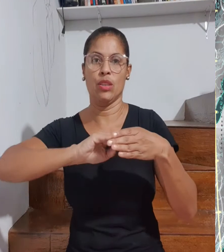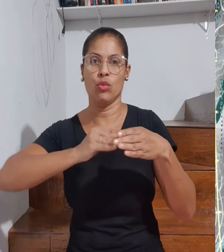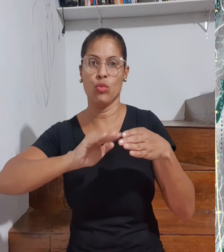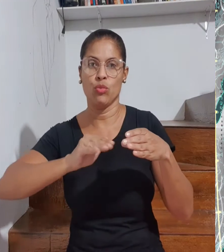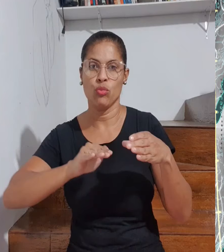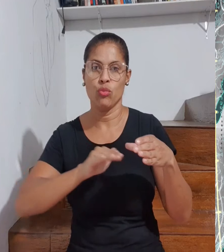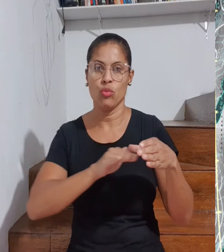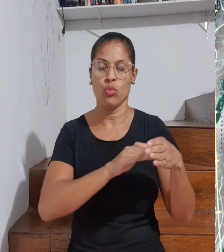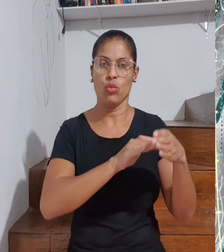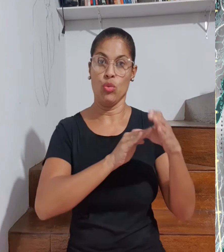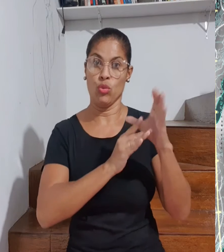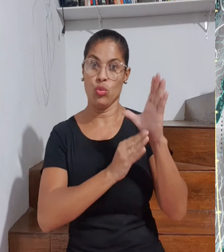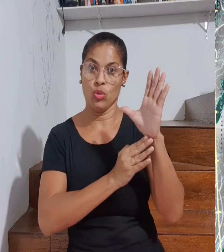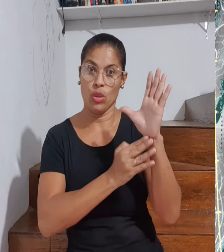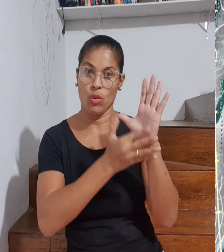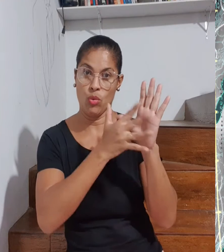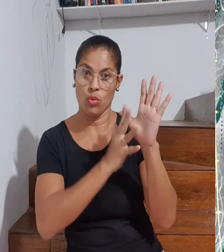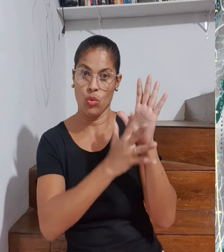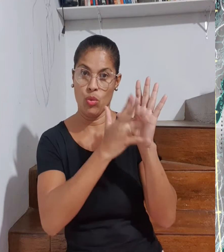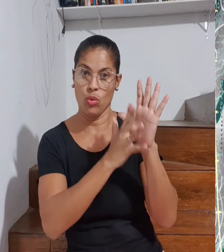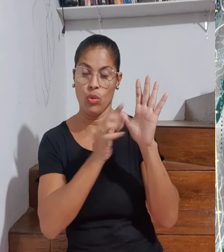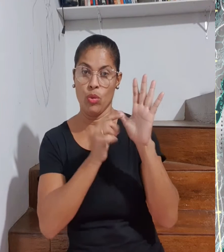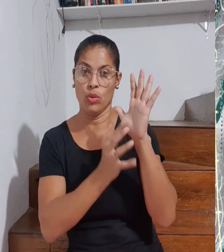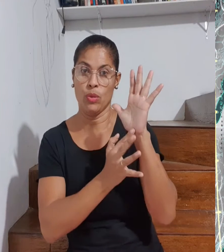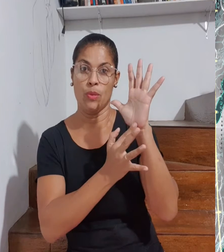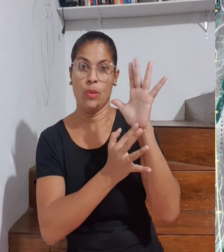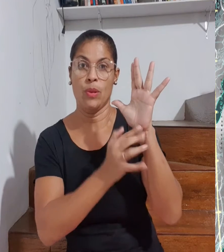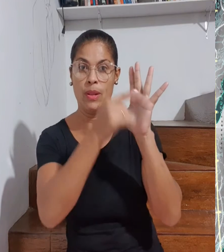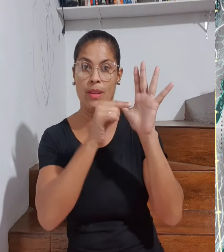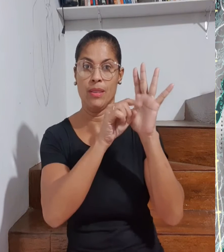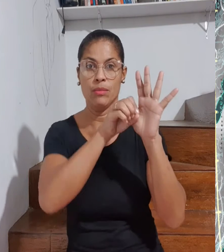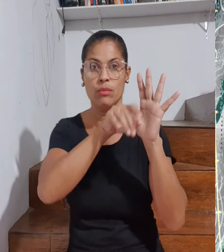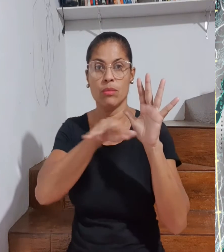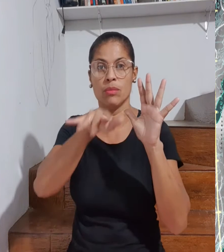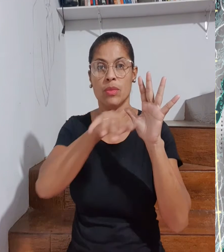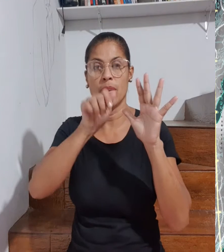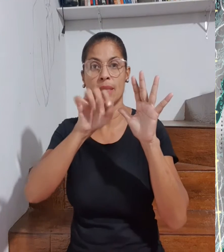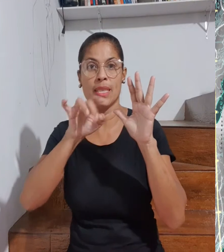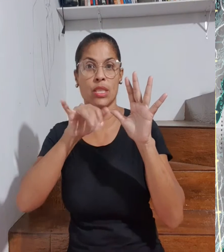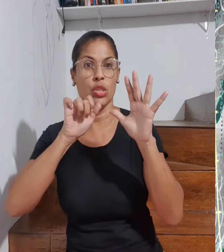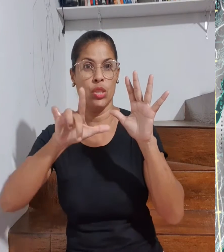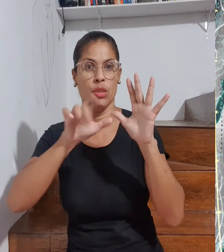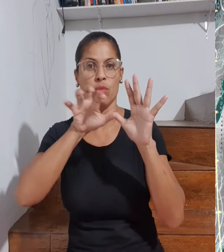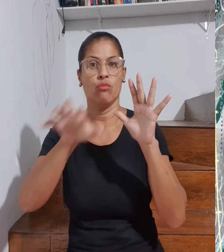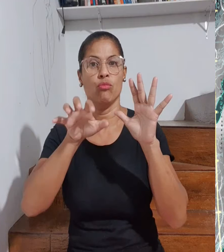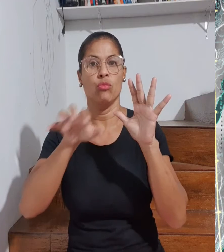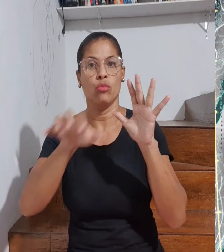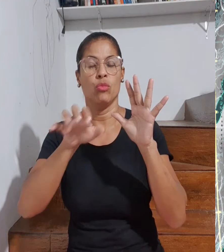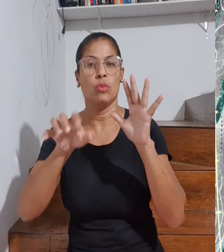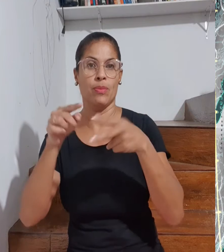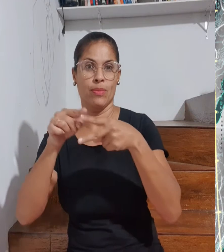membrana citoplasmática do neurônio e liberam acetilcolina, que age sobre receptores muscarínicos